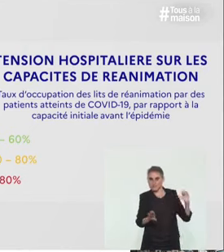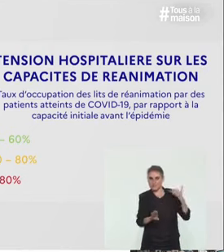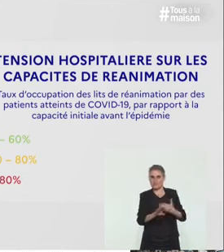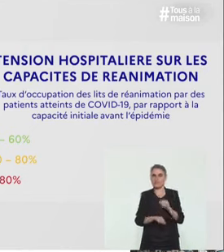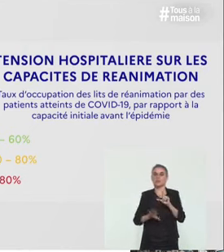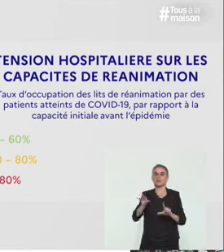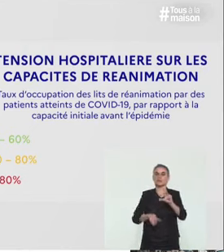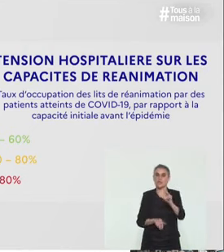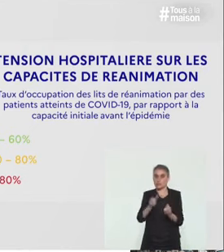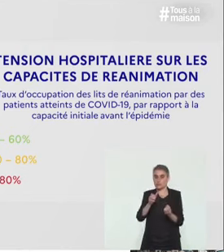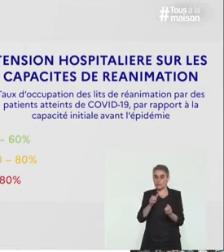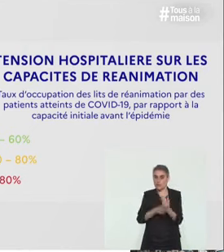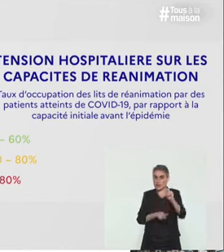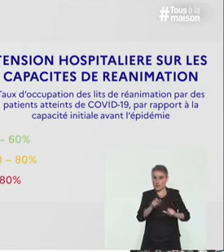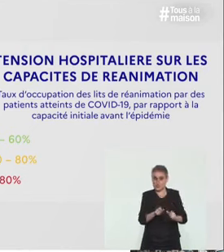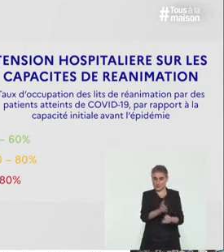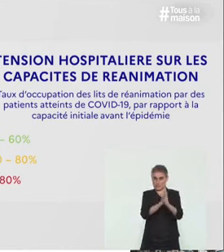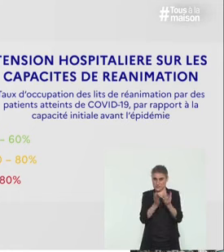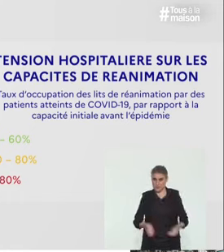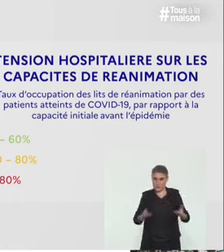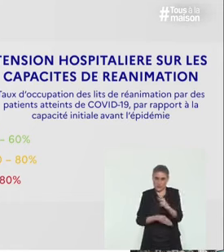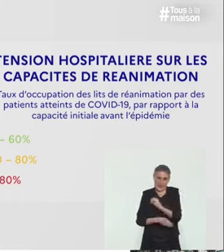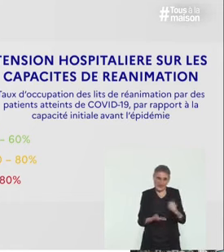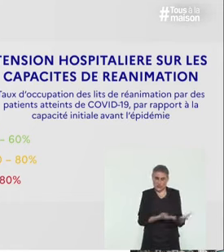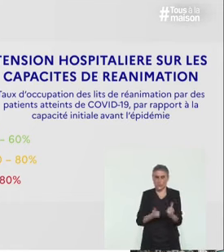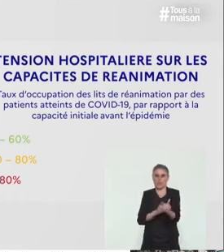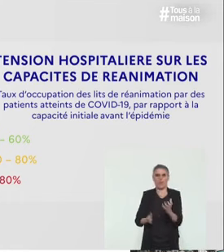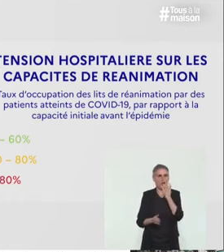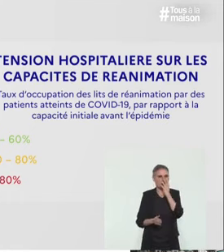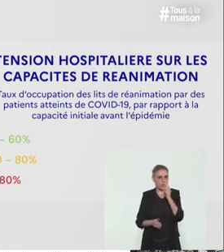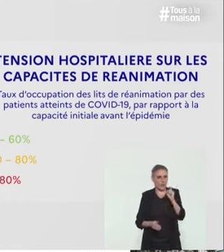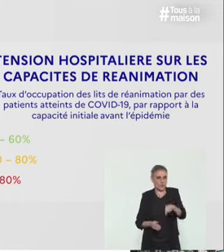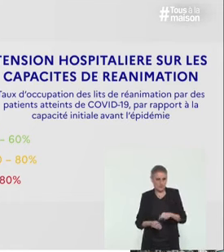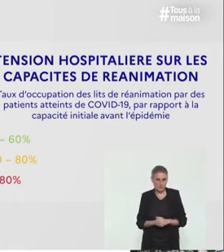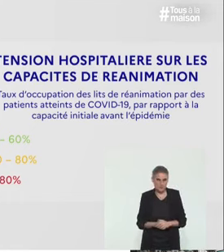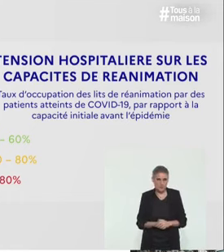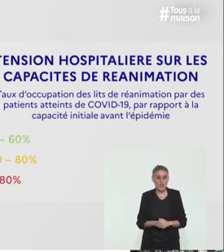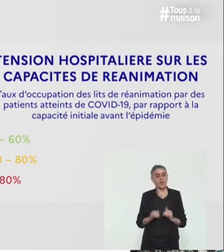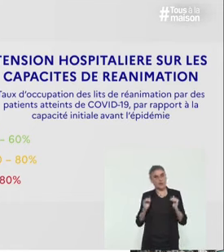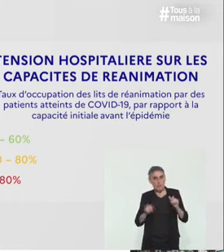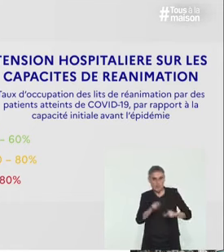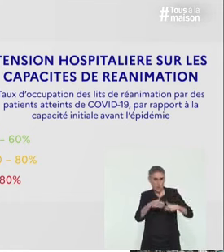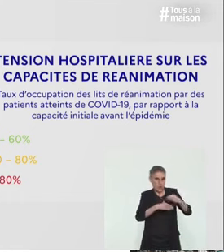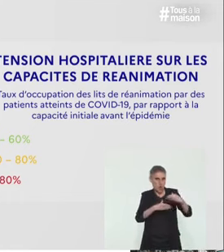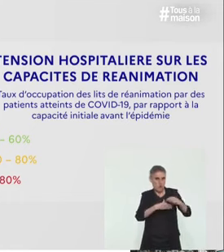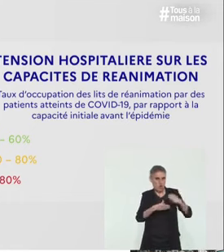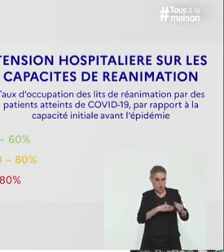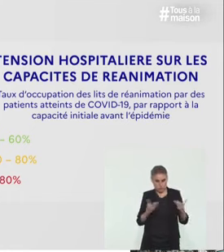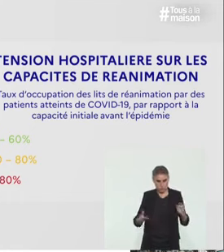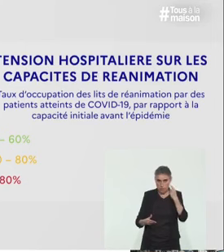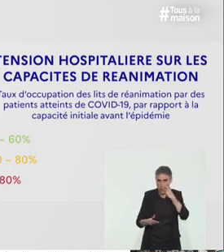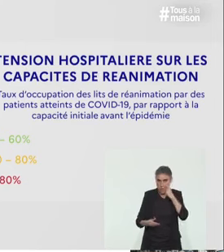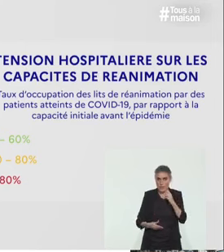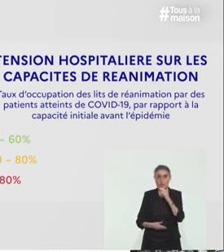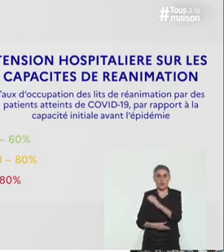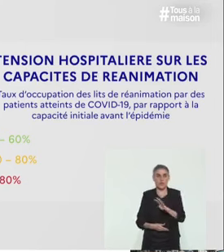73 nouveaux patients dans un état grave ont été admis en réanimation. En tenant compte des sorties qui sont nombreuses, nous avons